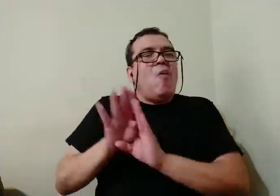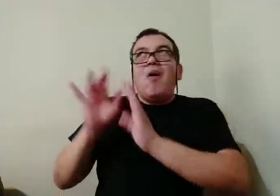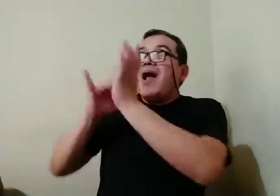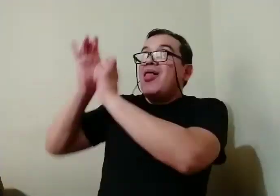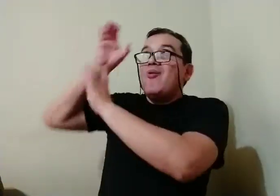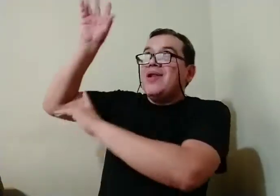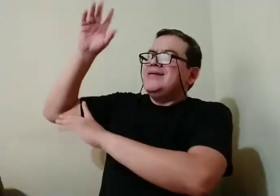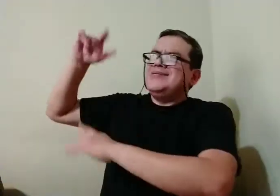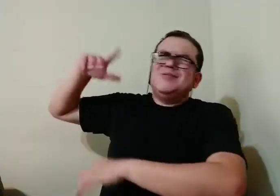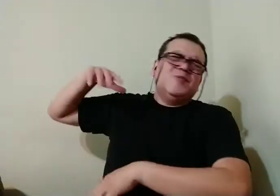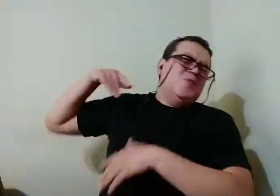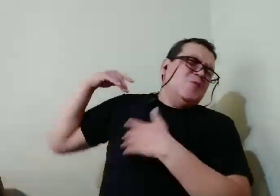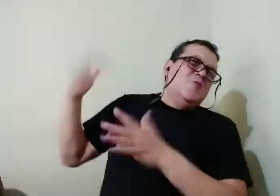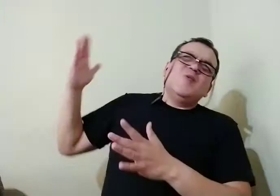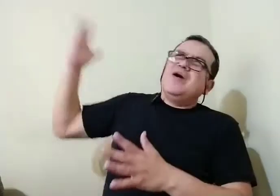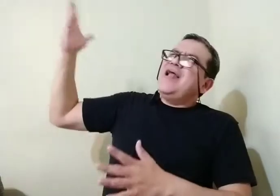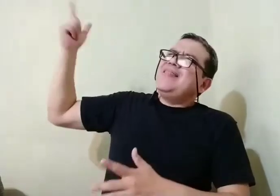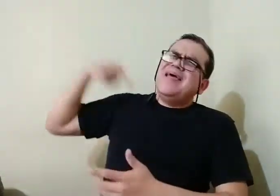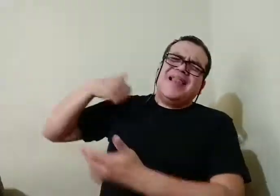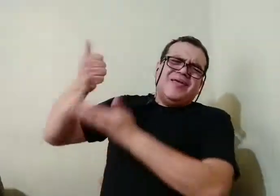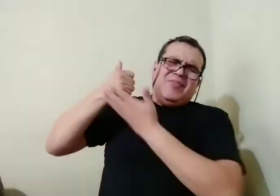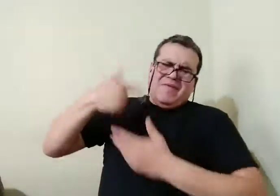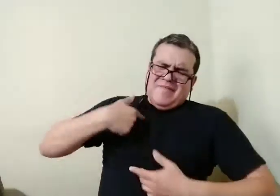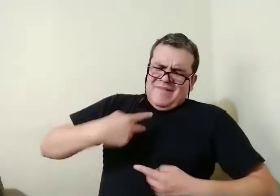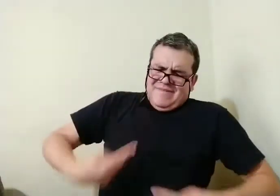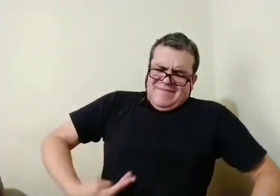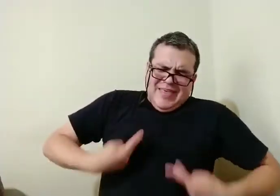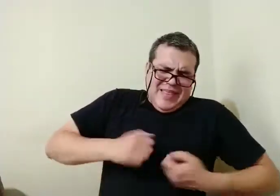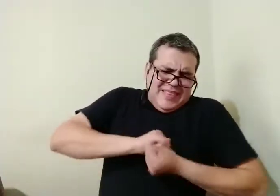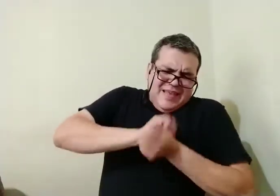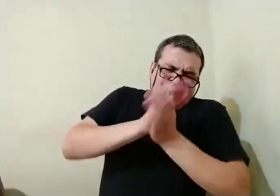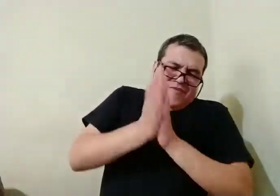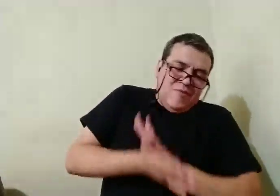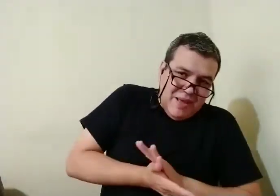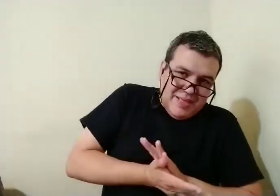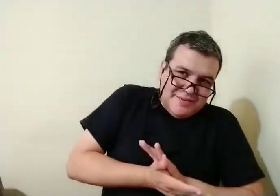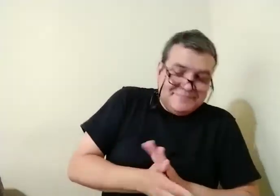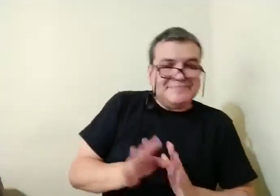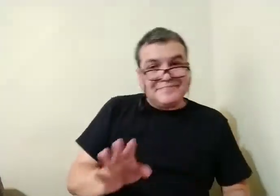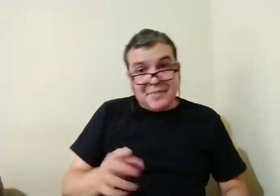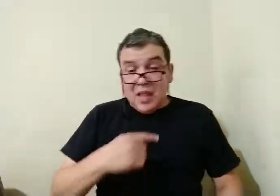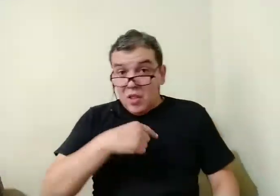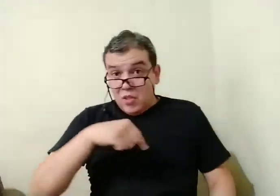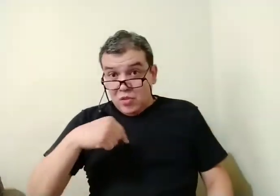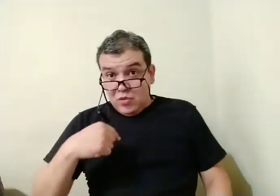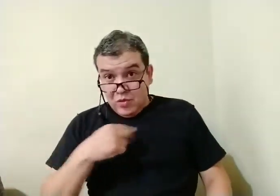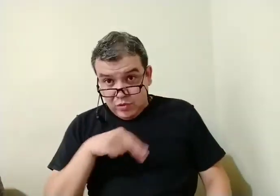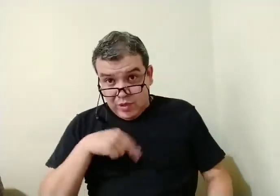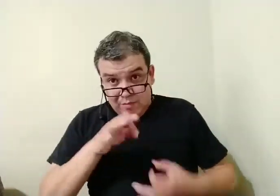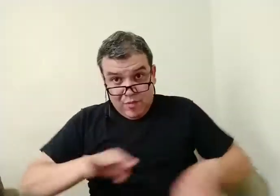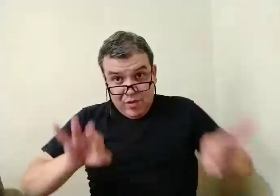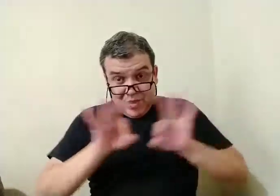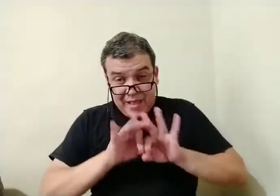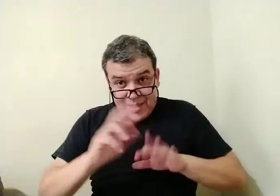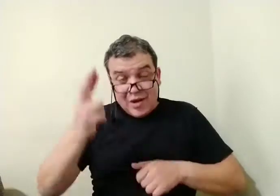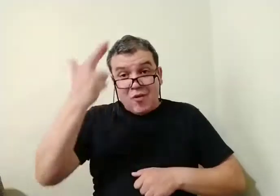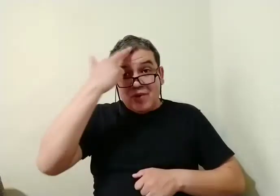Recordemos siempre que nosotros no podemos realizar la tarea de convertir a